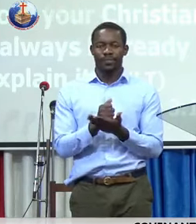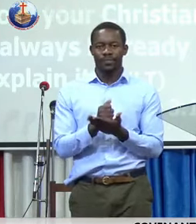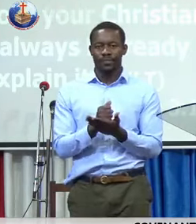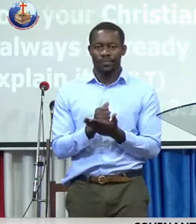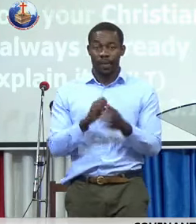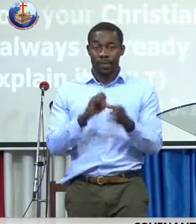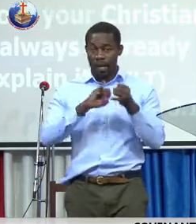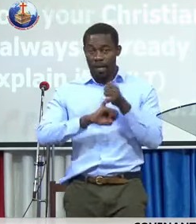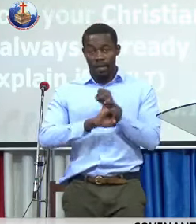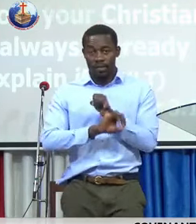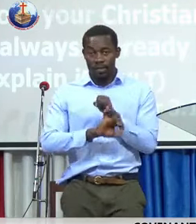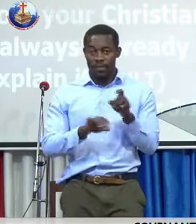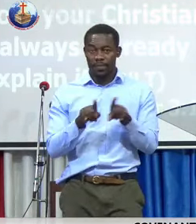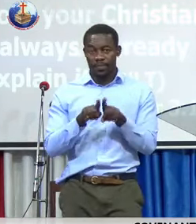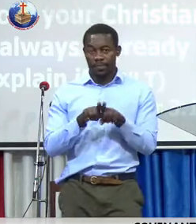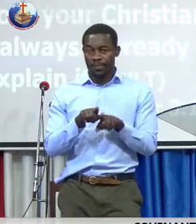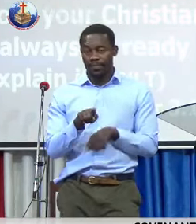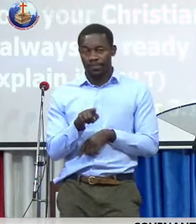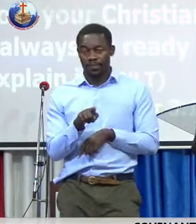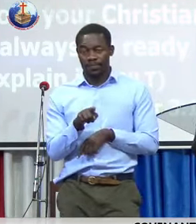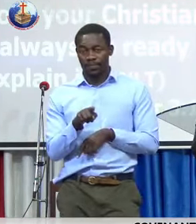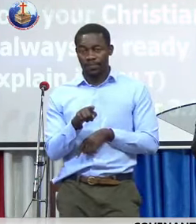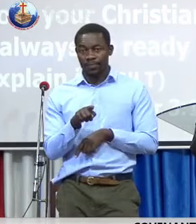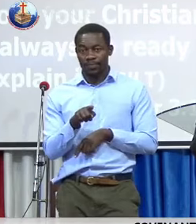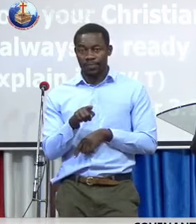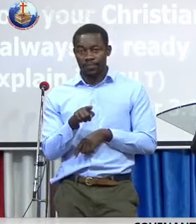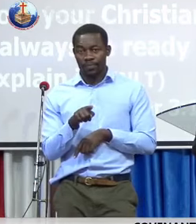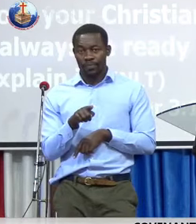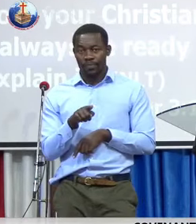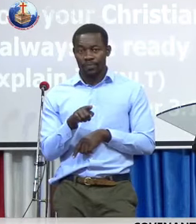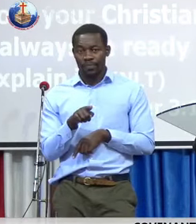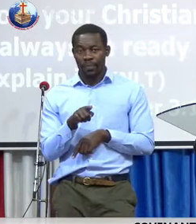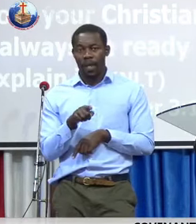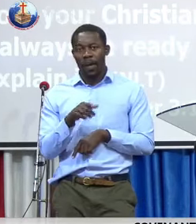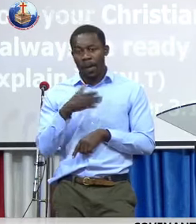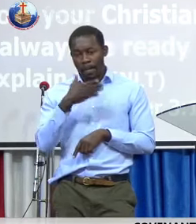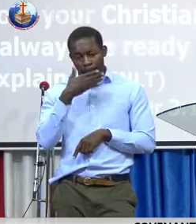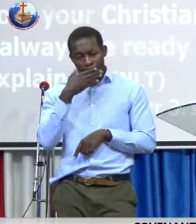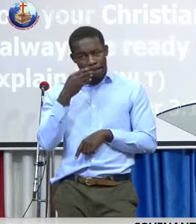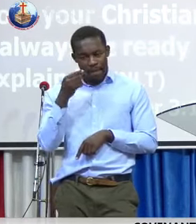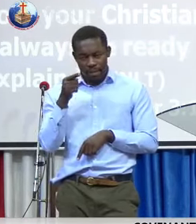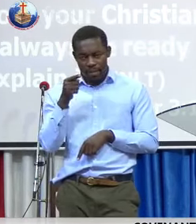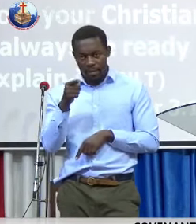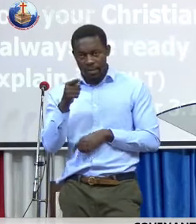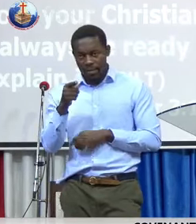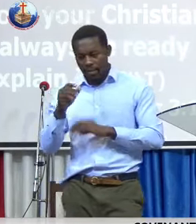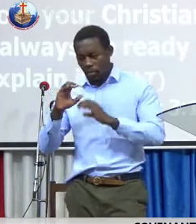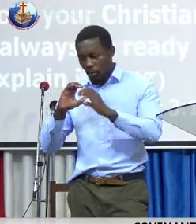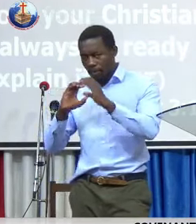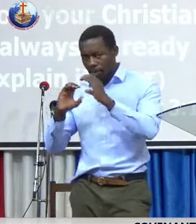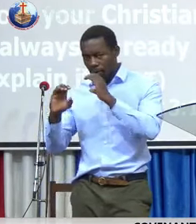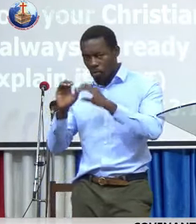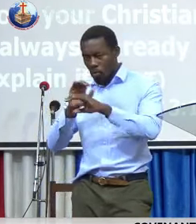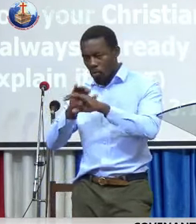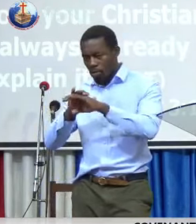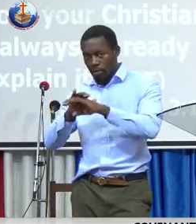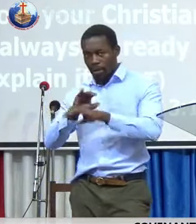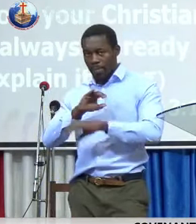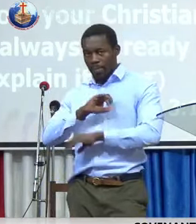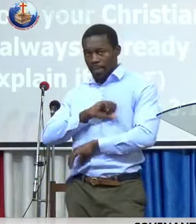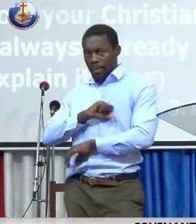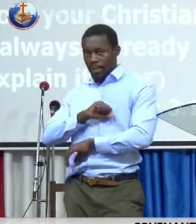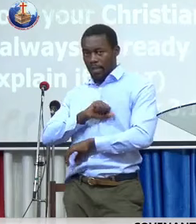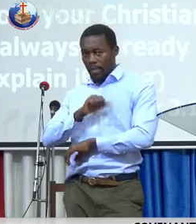our marriages, katika ndoa zetu, we are meant to submit one to another. Tumekusudia kunyenyekeana. First.